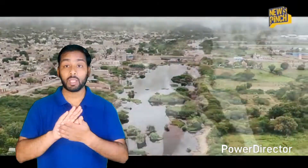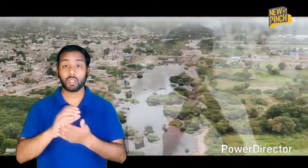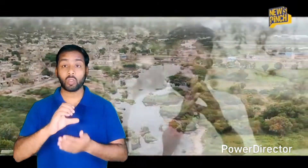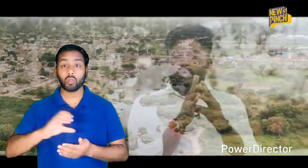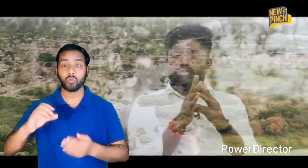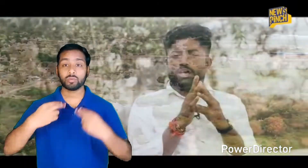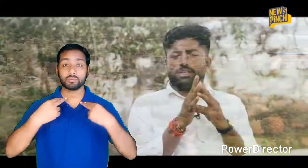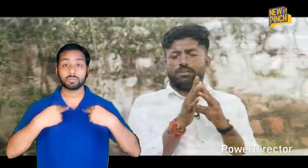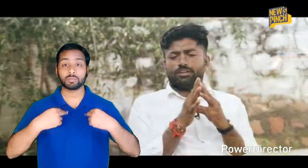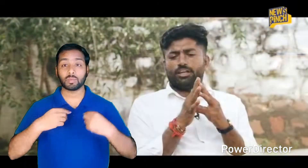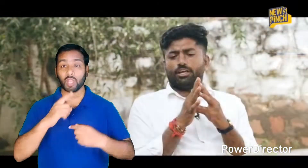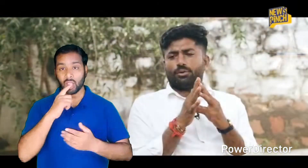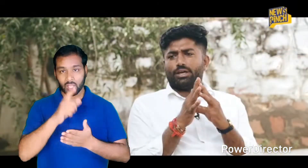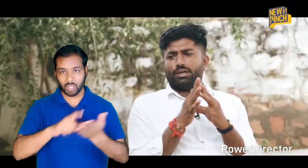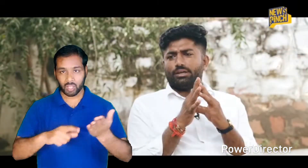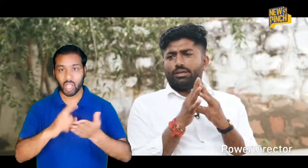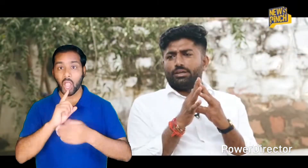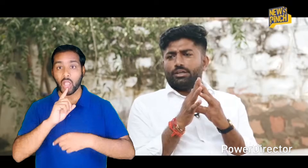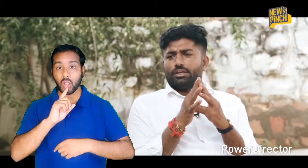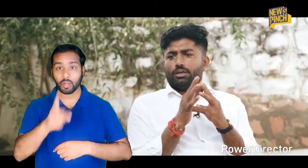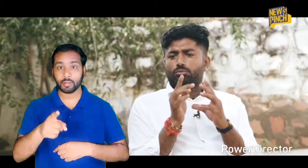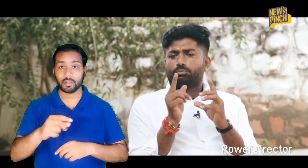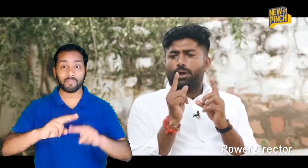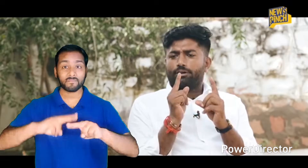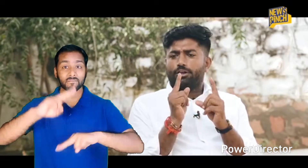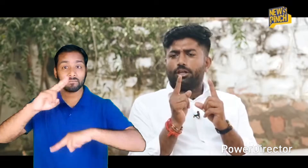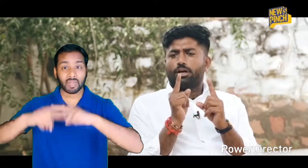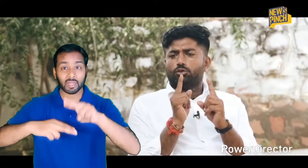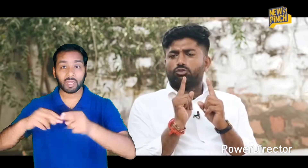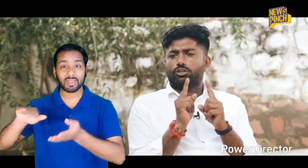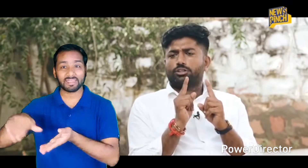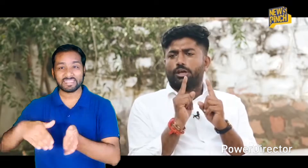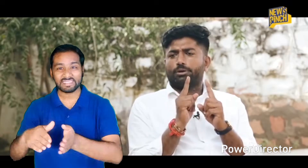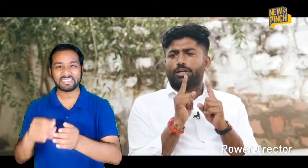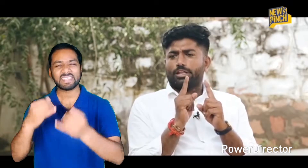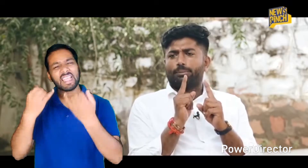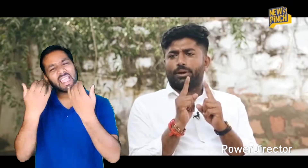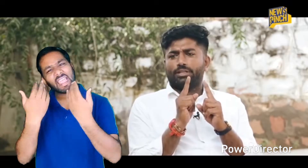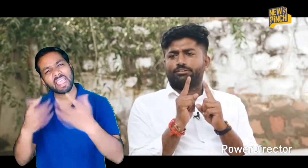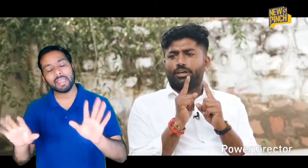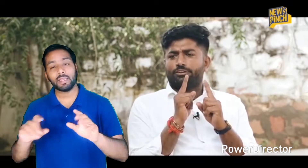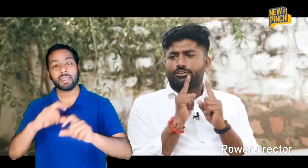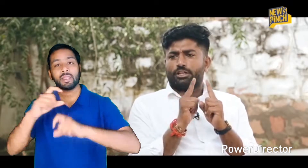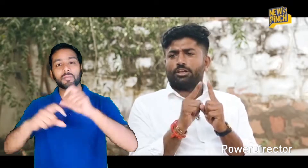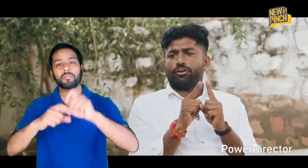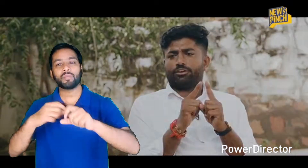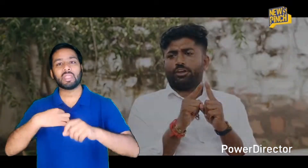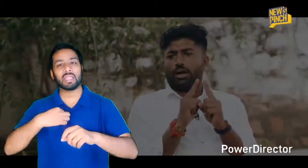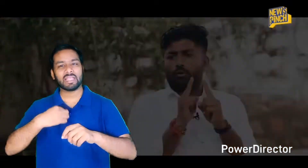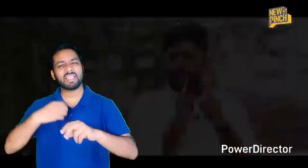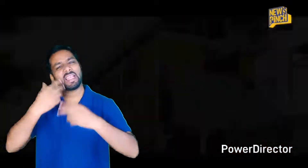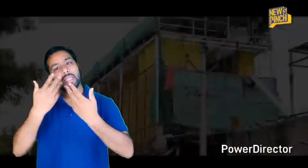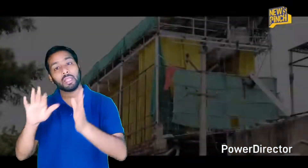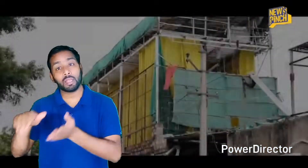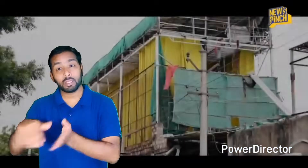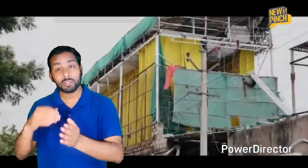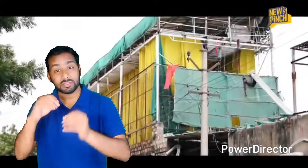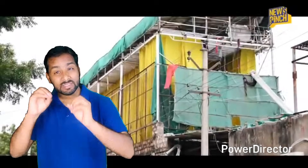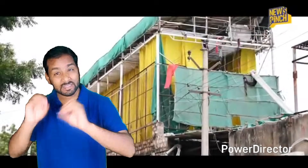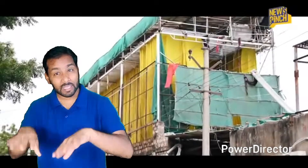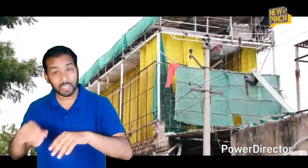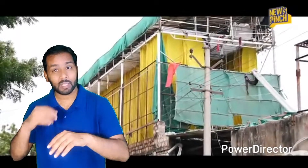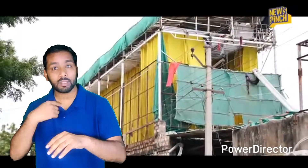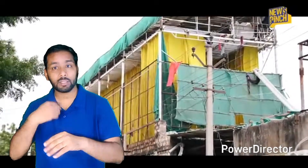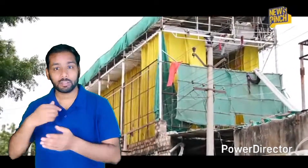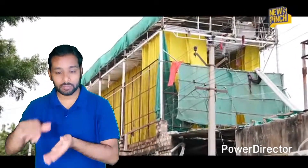हमने स्पेशल हाई कोर्ट से आदेश जारी करवाए कि फैक्ट्री का दूषित केमिकल का पानी, चाहे स्टील की फैक्ट्री का हो या चाहे कपड़े की